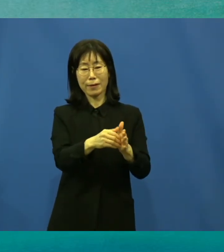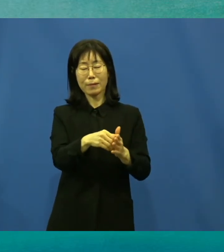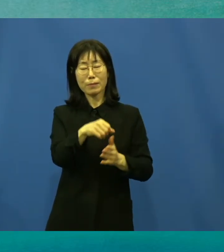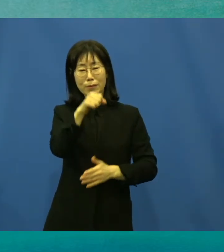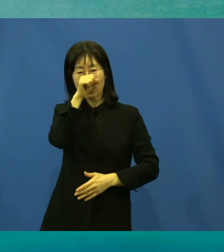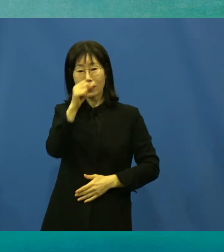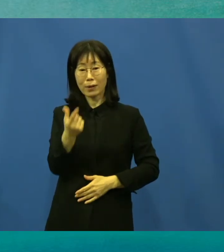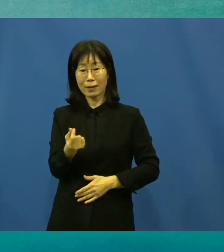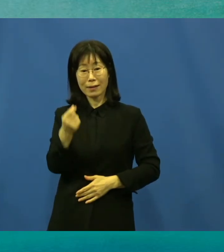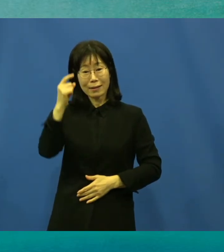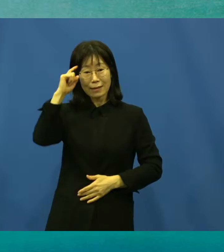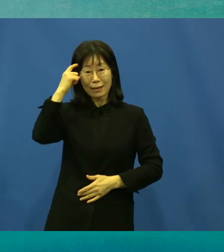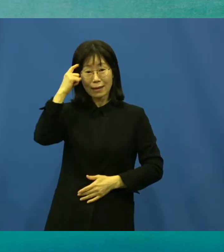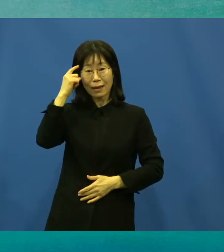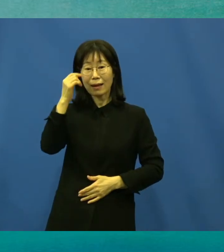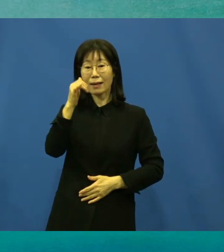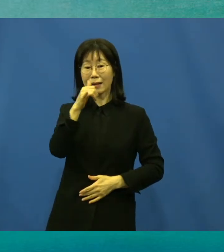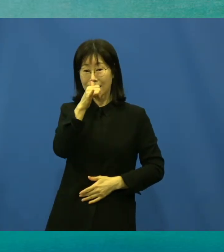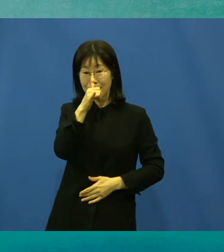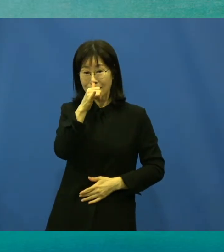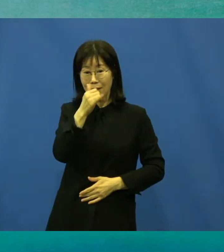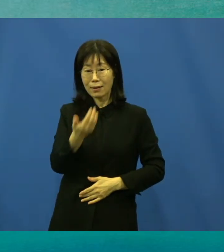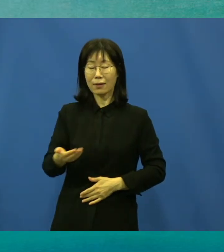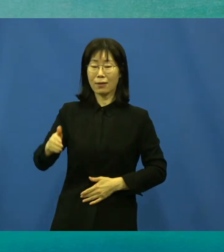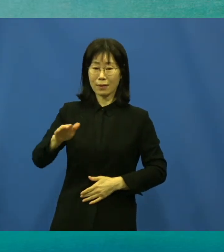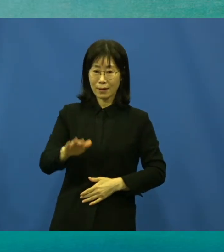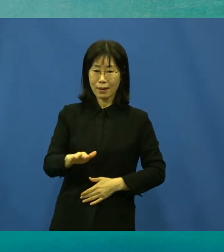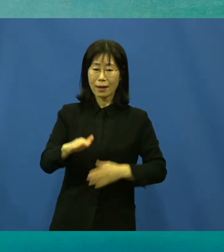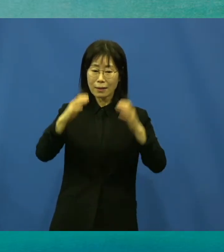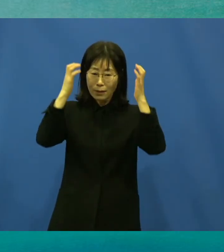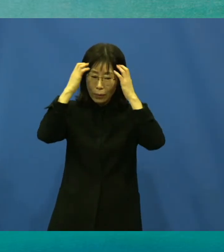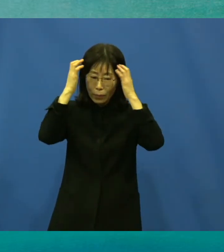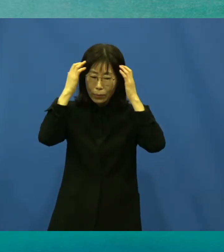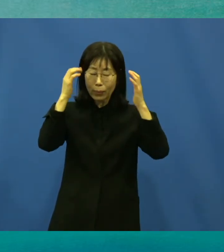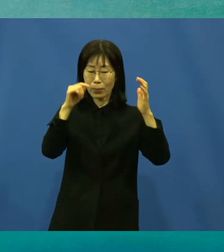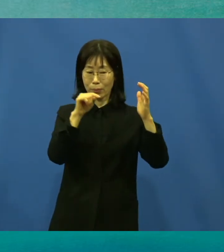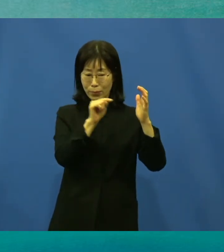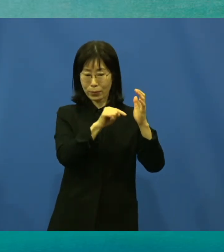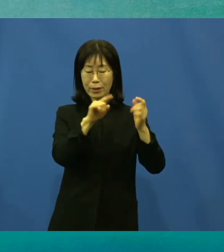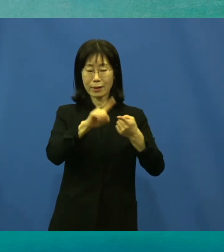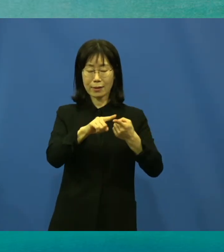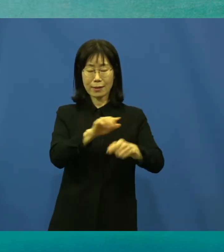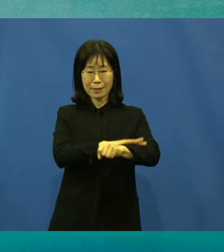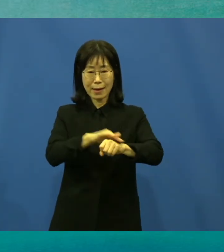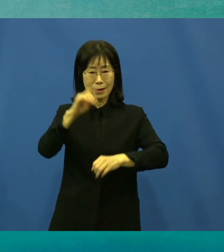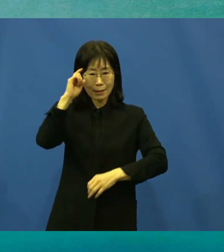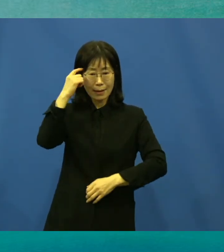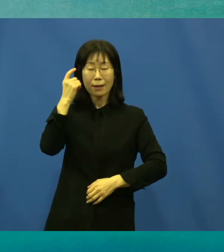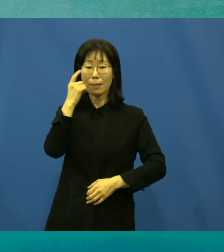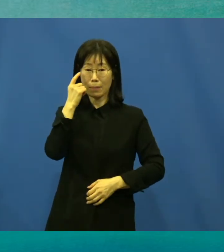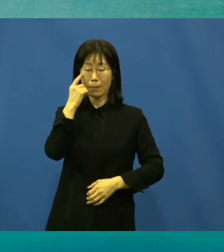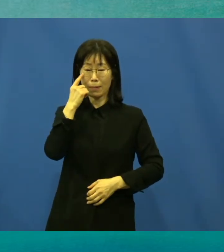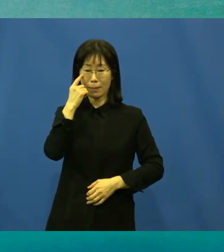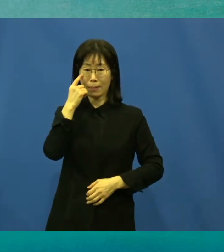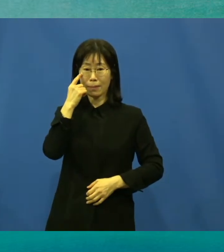고통에 정직하게 직면해야 합니다. 자, 근데 그것은 어려운 일입니다.